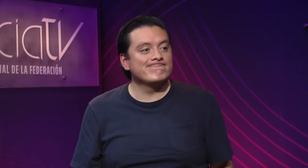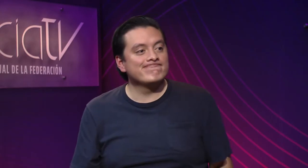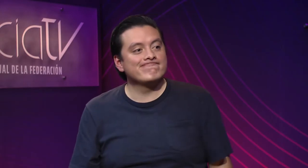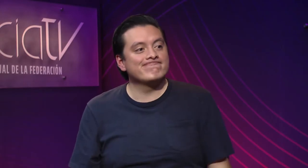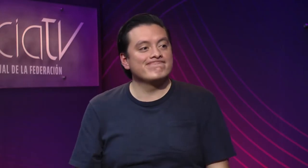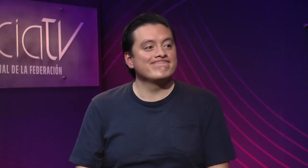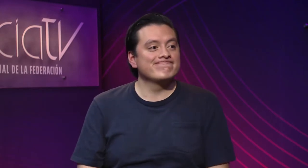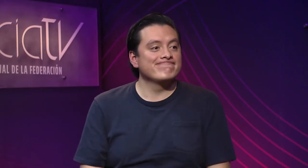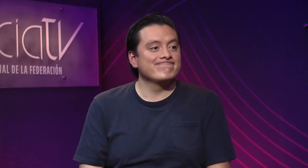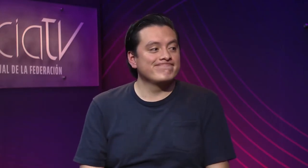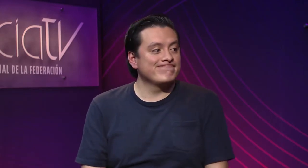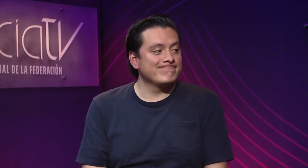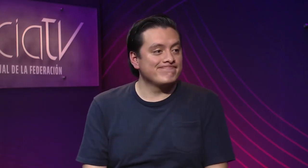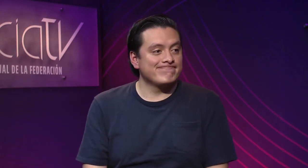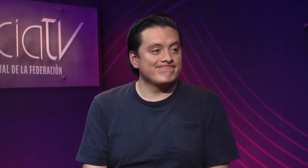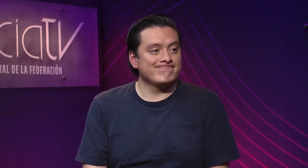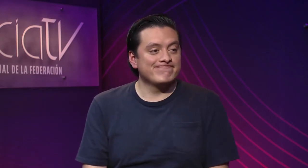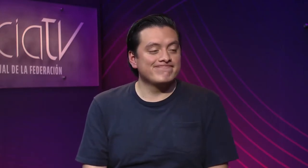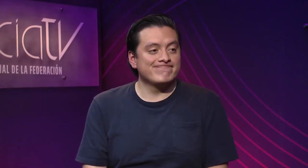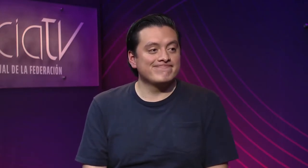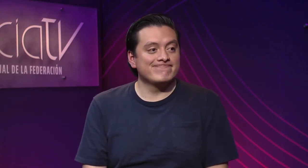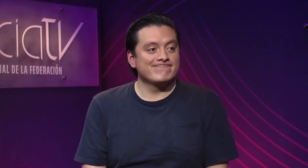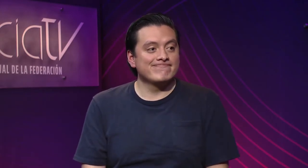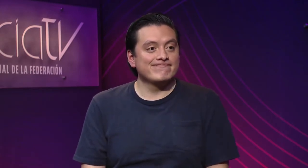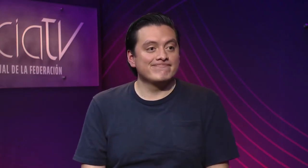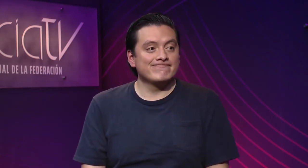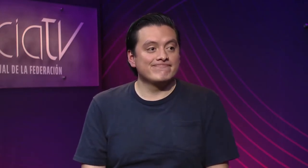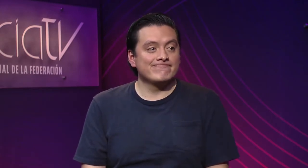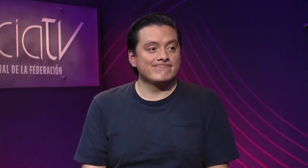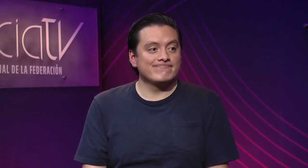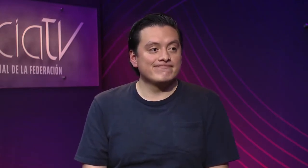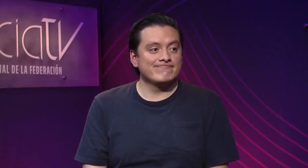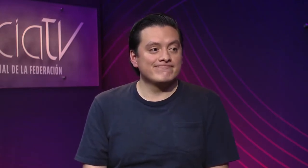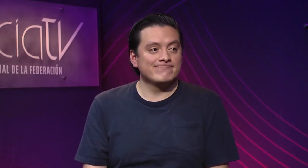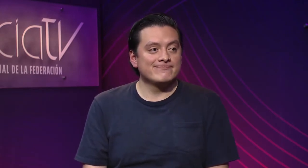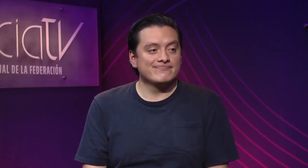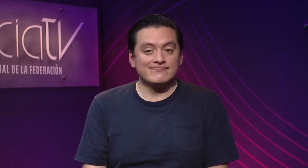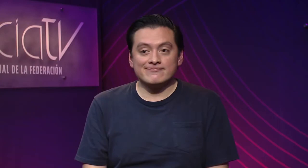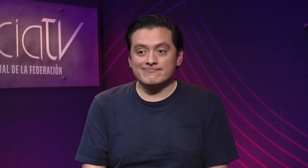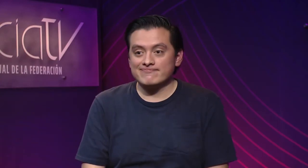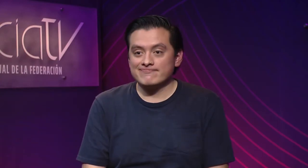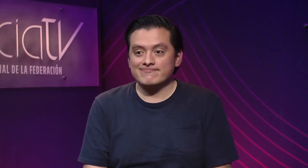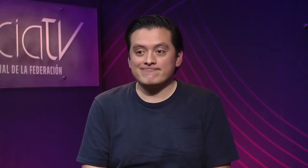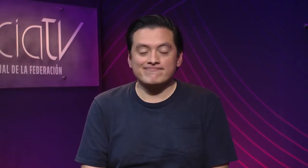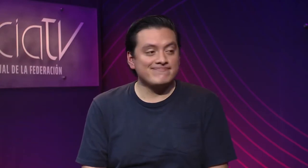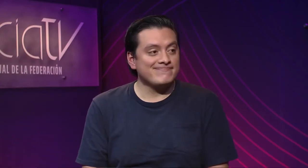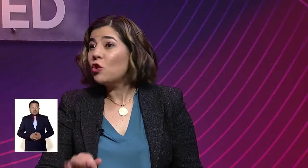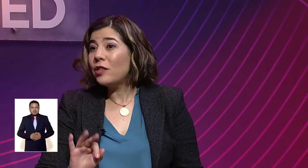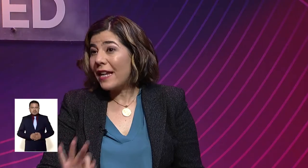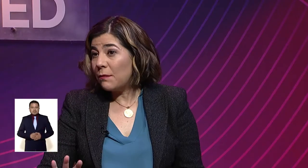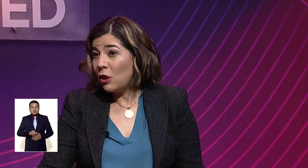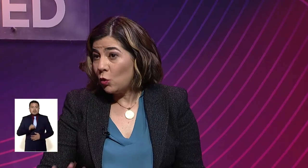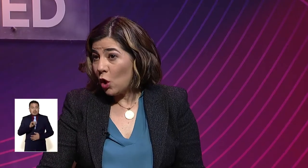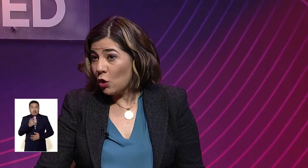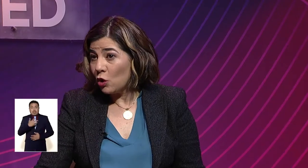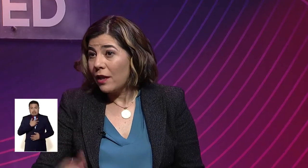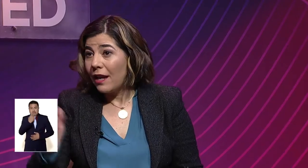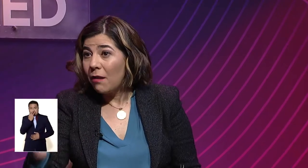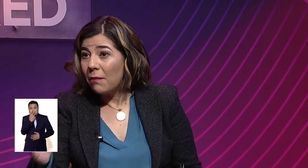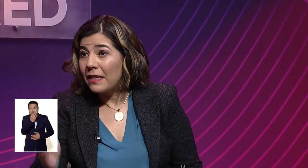sigo esforzándome gracias a mis amigos, a mi novia, a todos los compañeros. Sí. Tenemos 3 minutos.